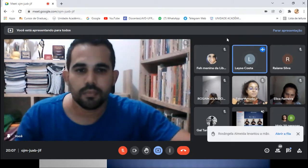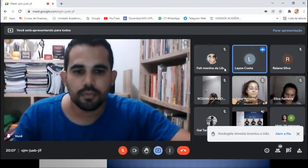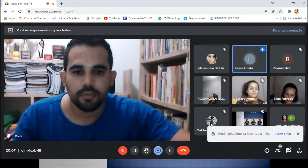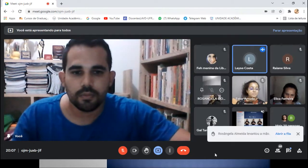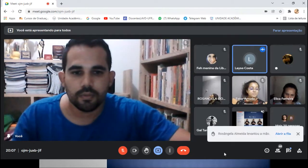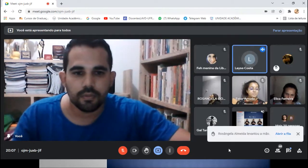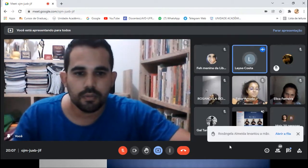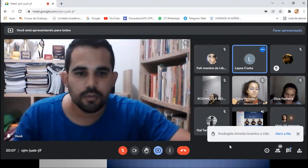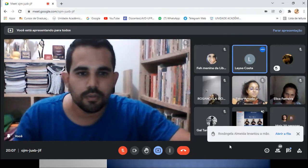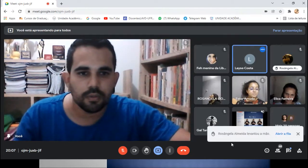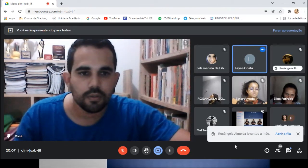Certo?